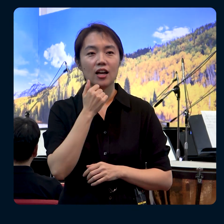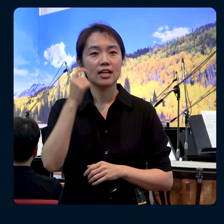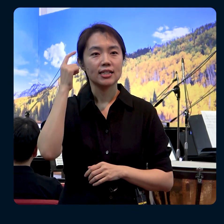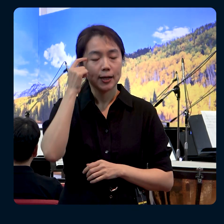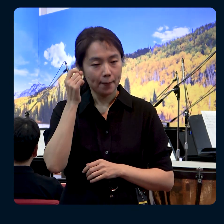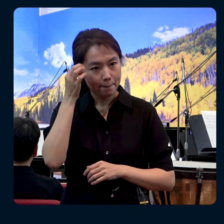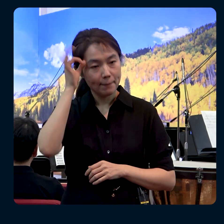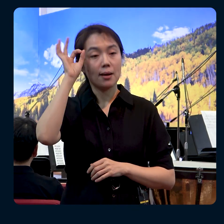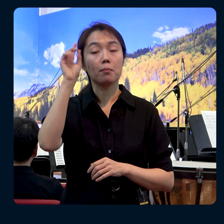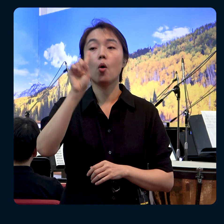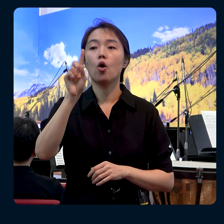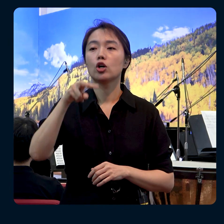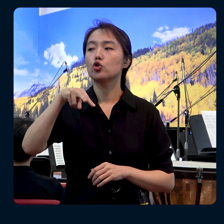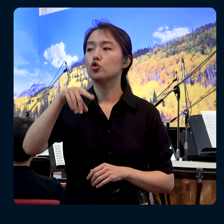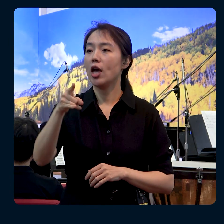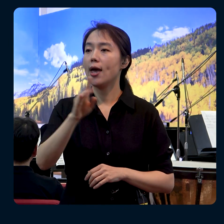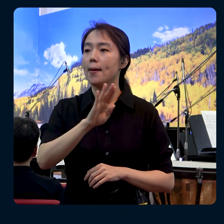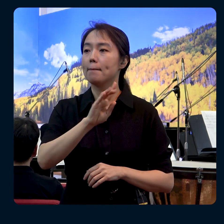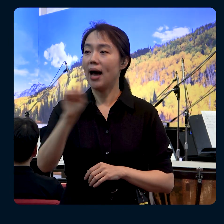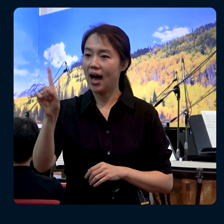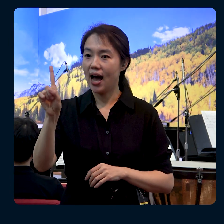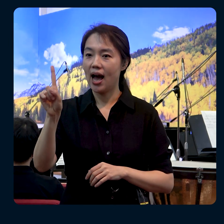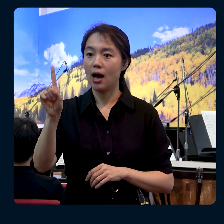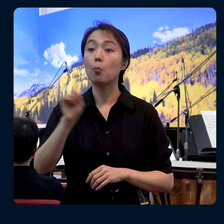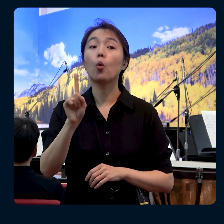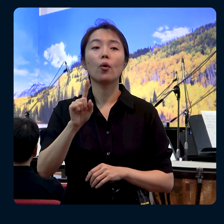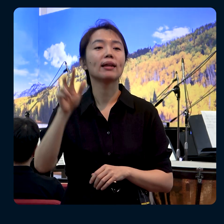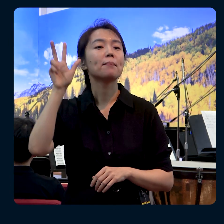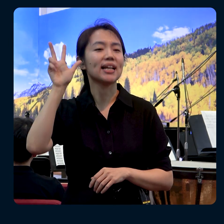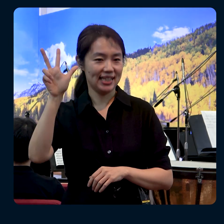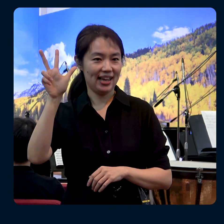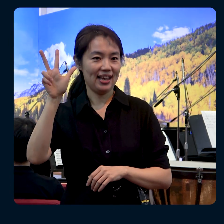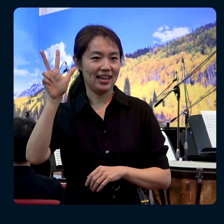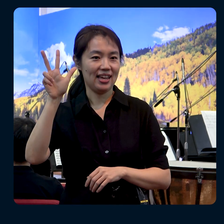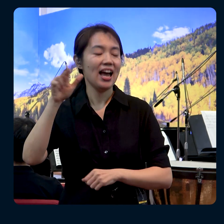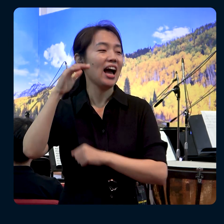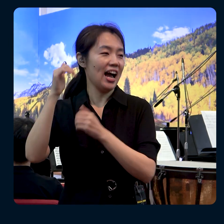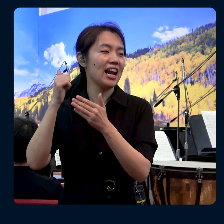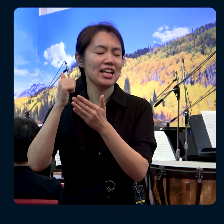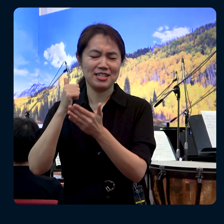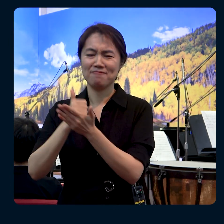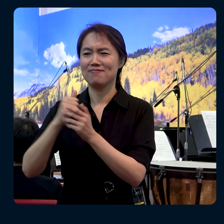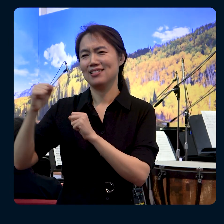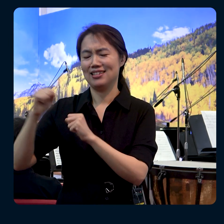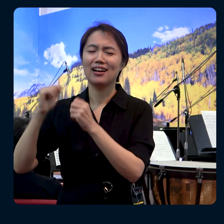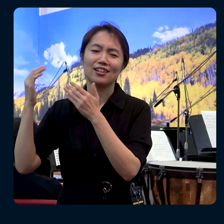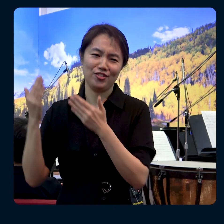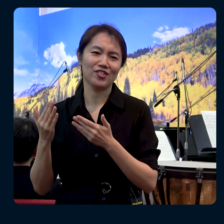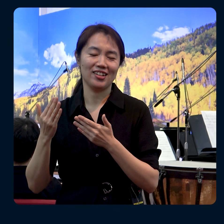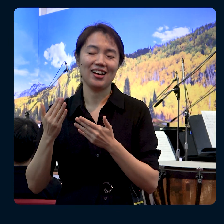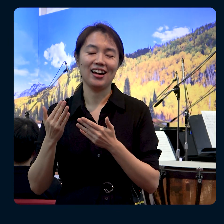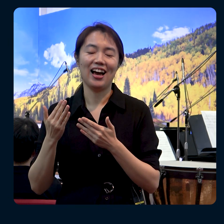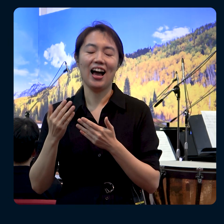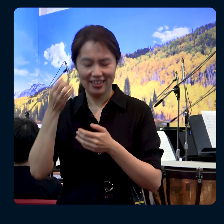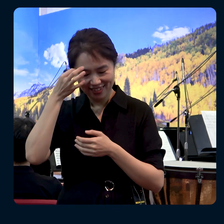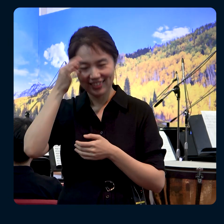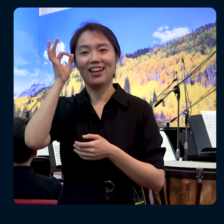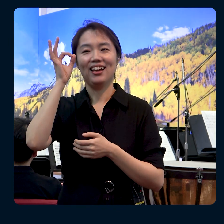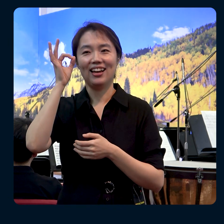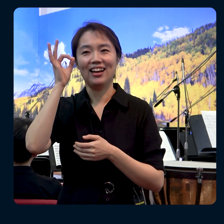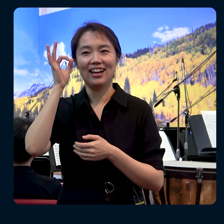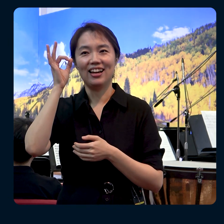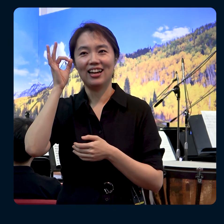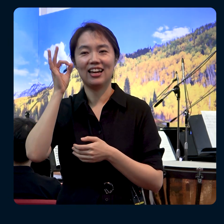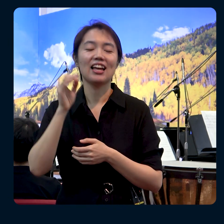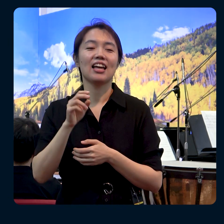쉐바를 떠올렸어요. 그 맹세, 이게 하나님께서 하시는 역사구나. 그래서 그곳 이름이